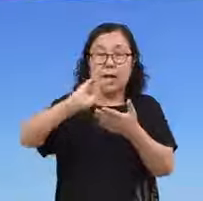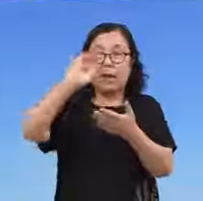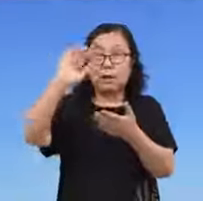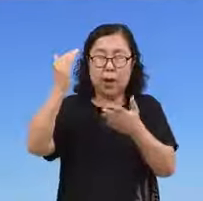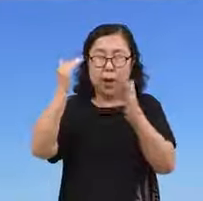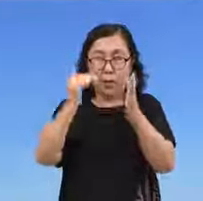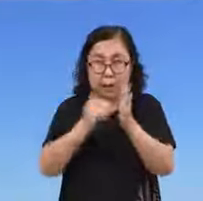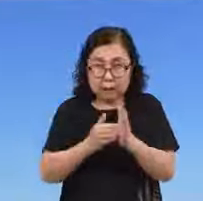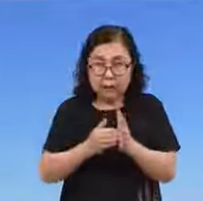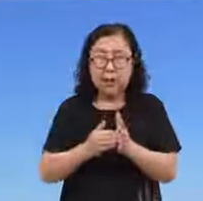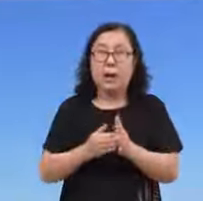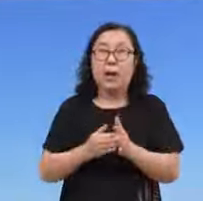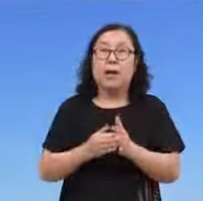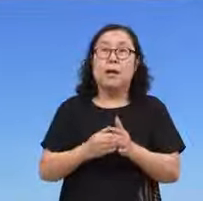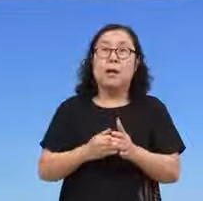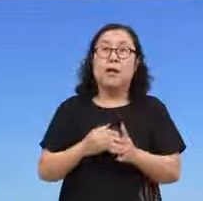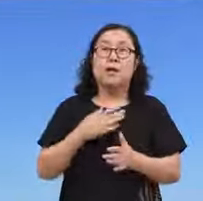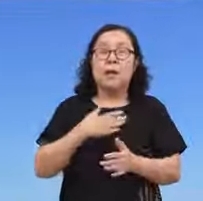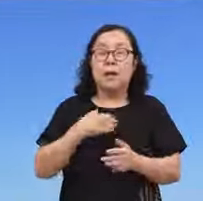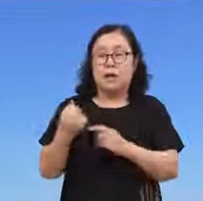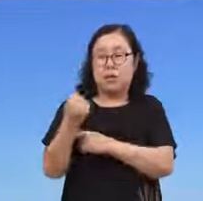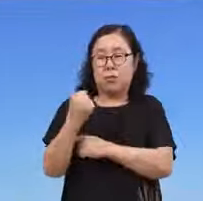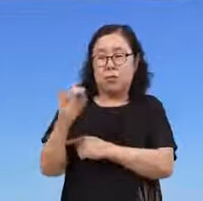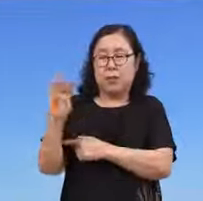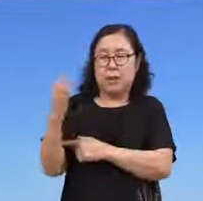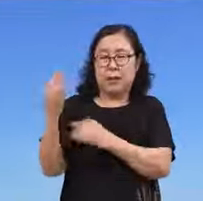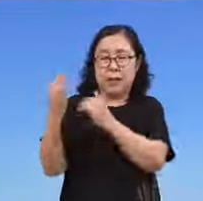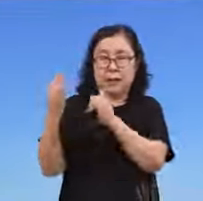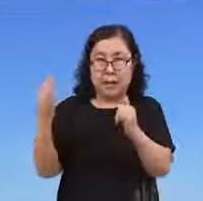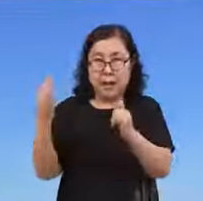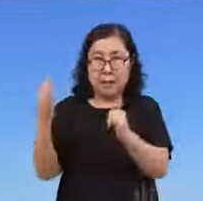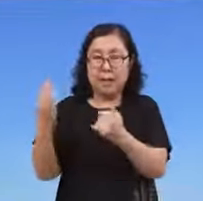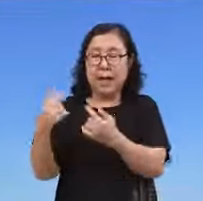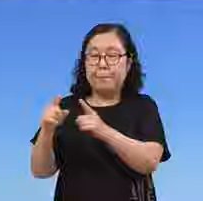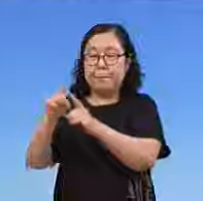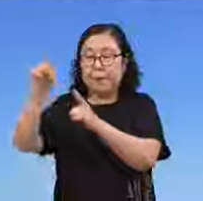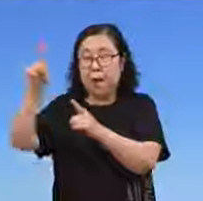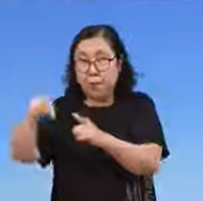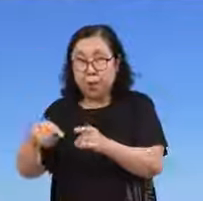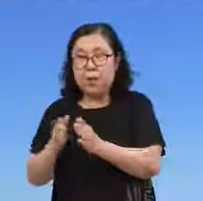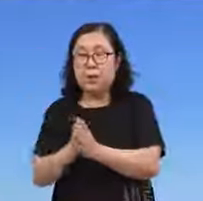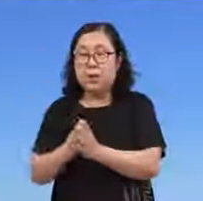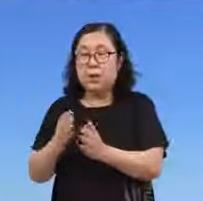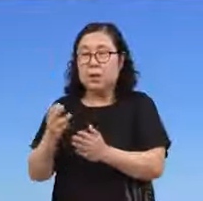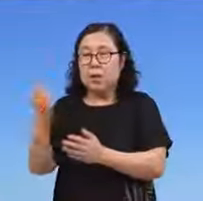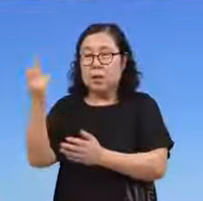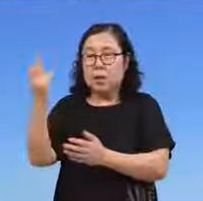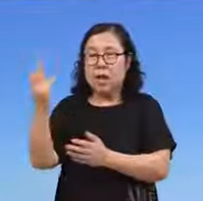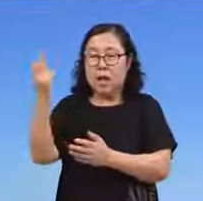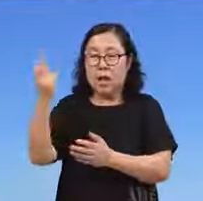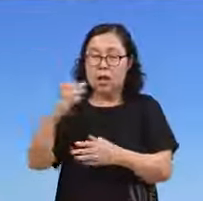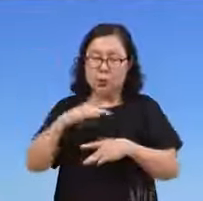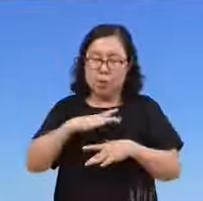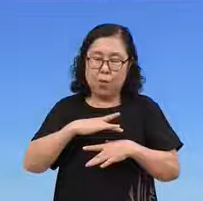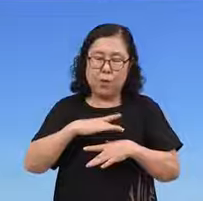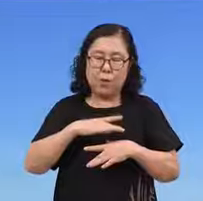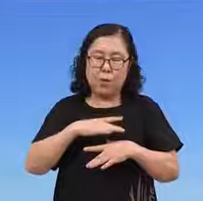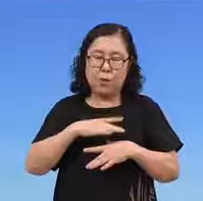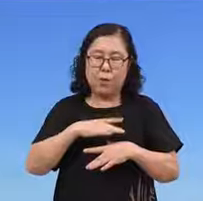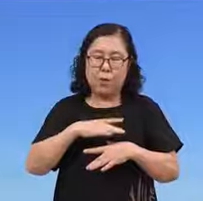여러분, 내 힘으로는 400명 몰고 오는 형 에서의 두려움으로부터 벗어날 수